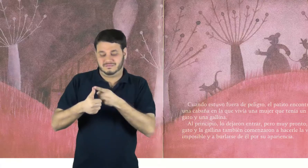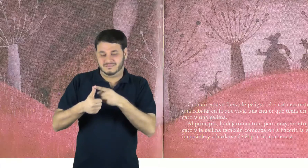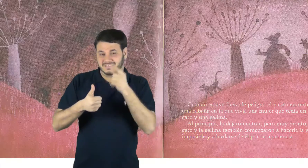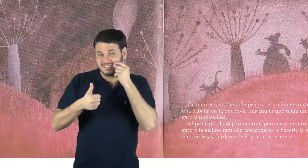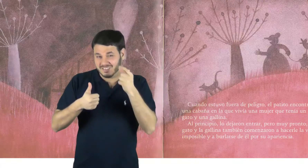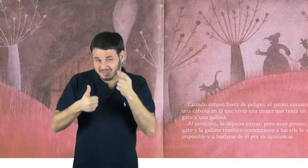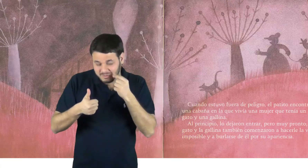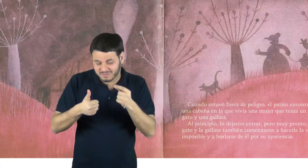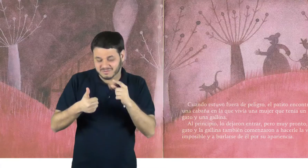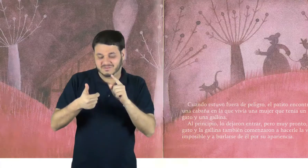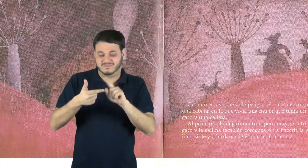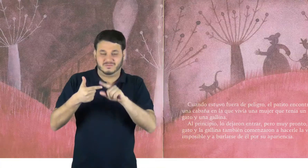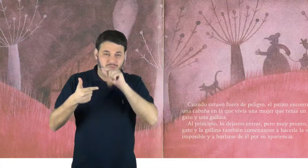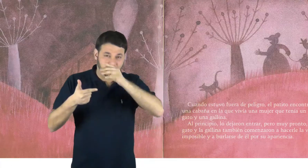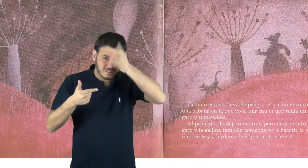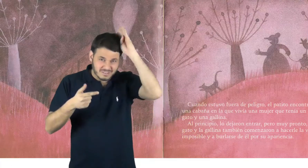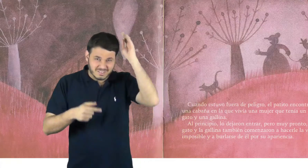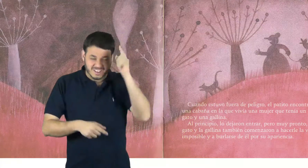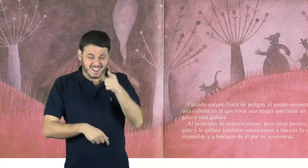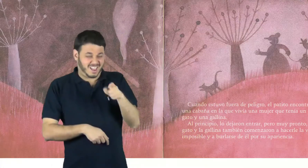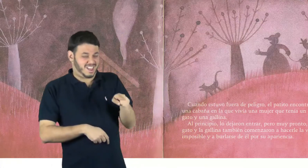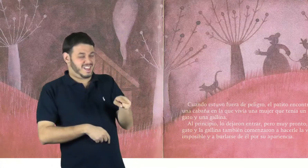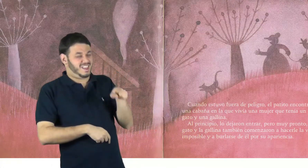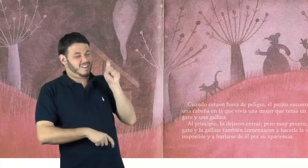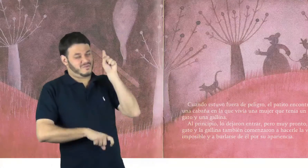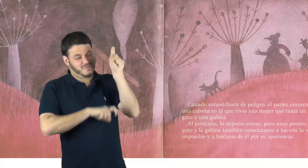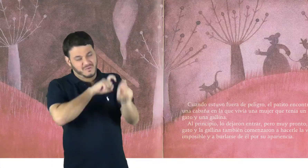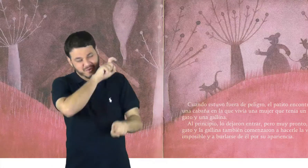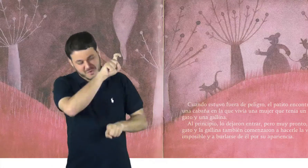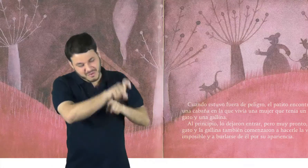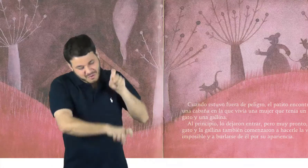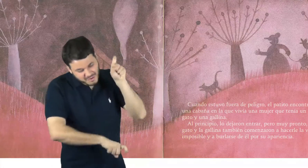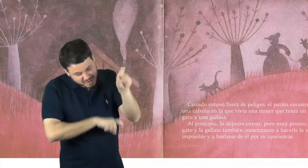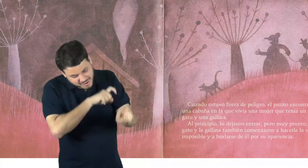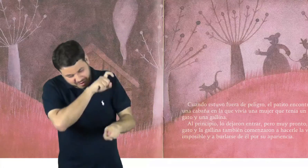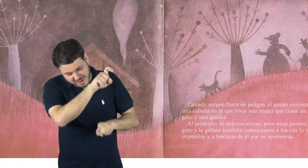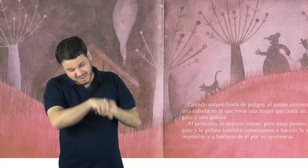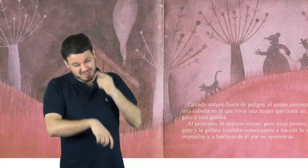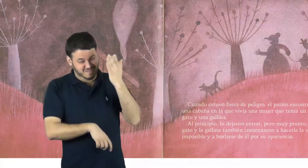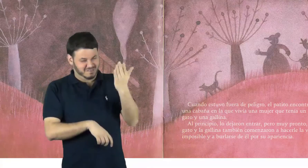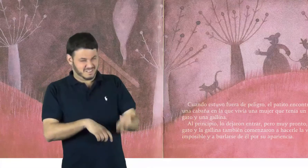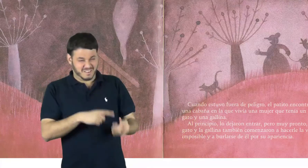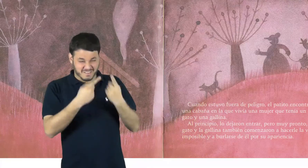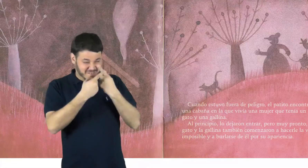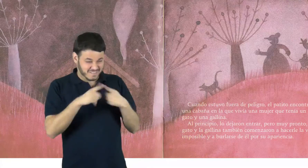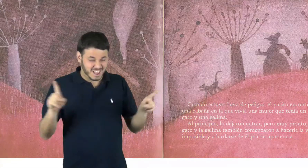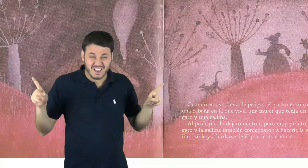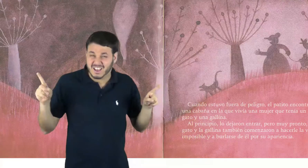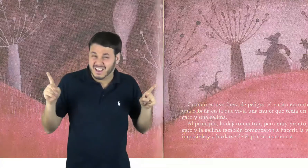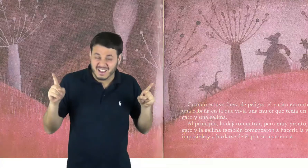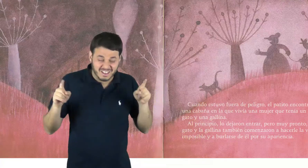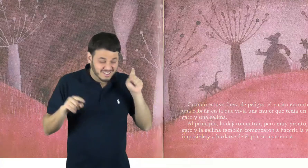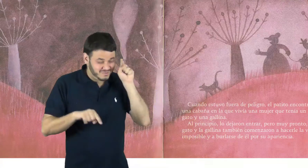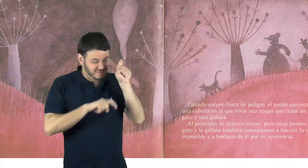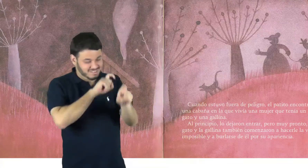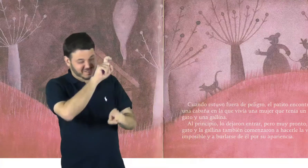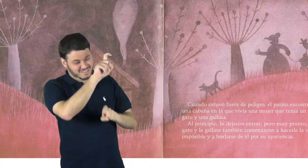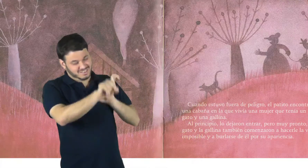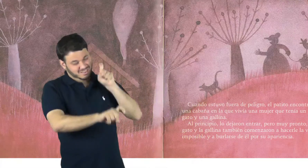también comenzaron a hacerle la vida imposible y a burlarse de él por su apariencia